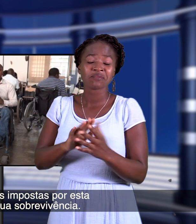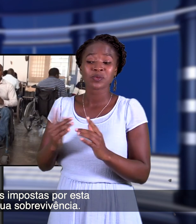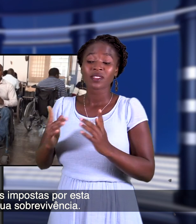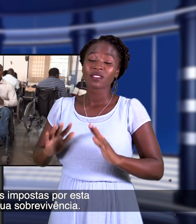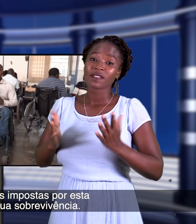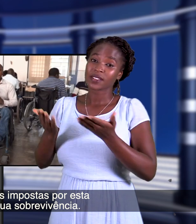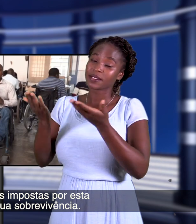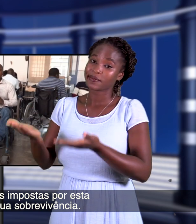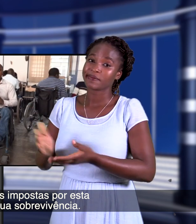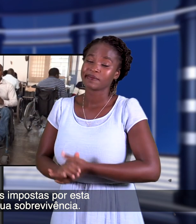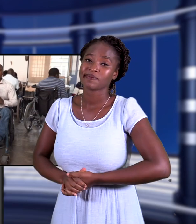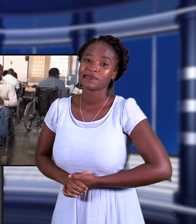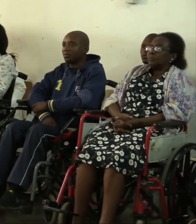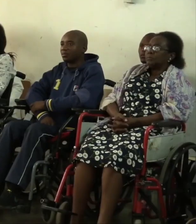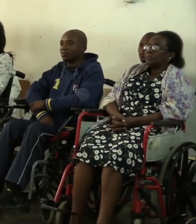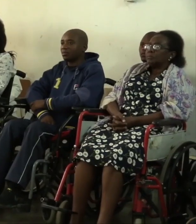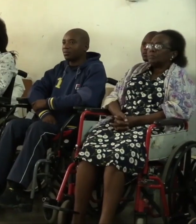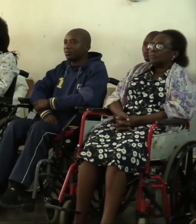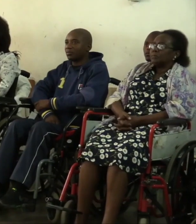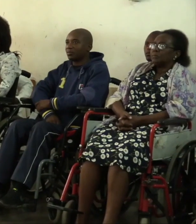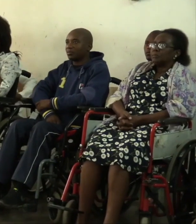e garantir a sua sobrevivência.